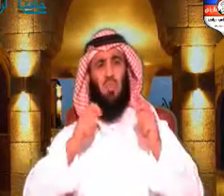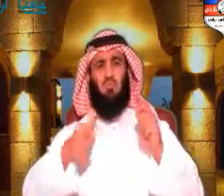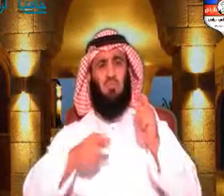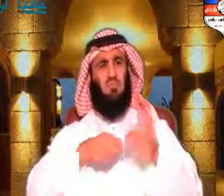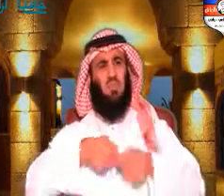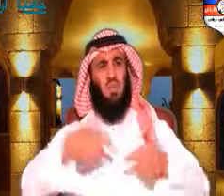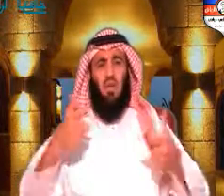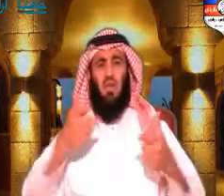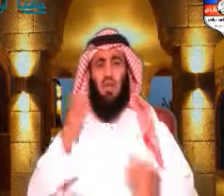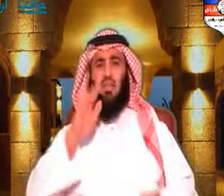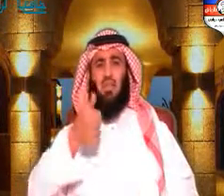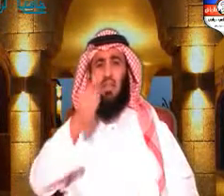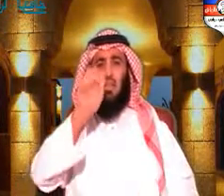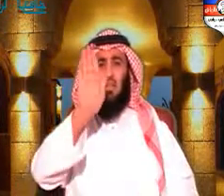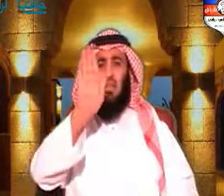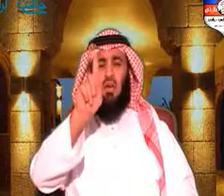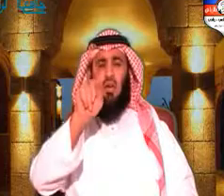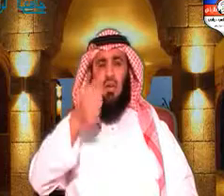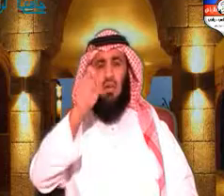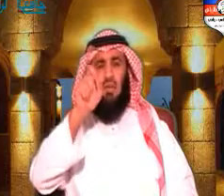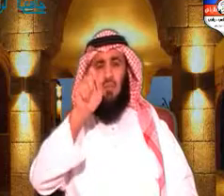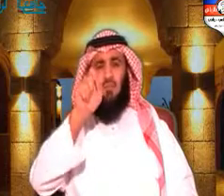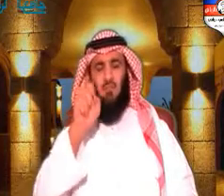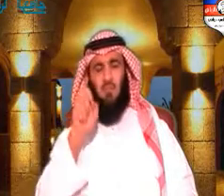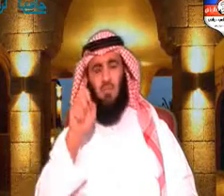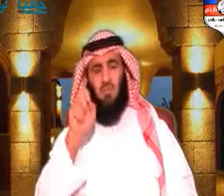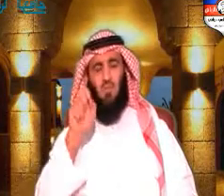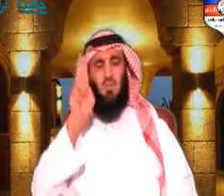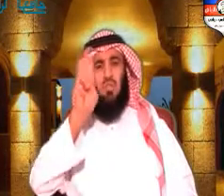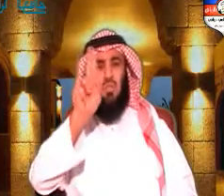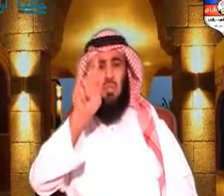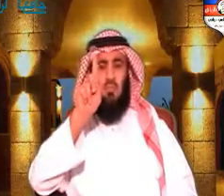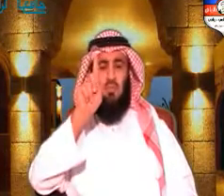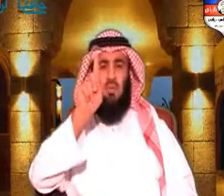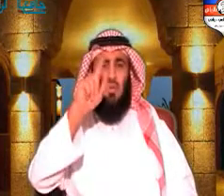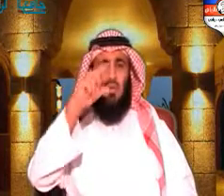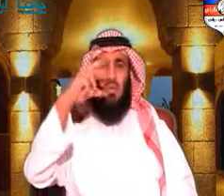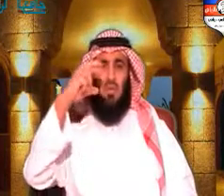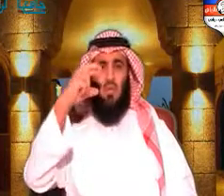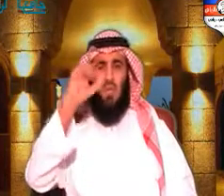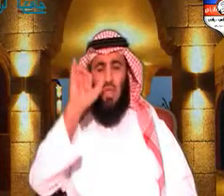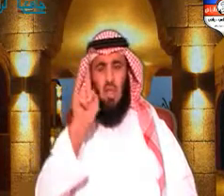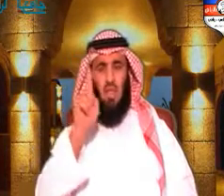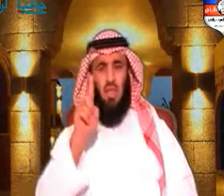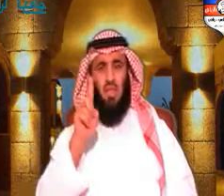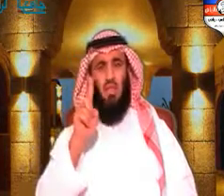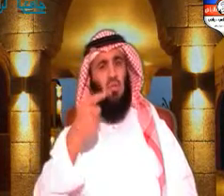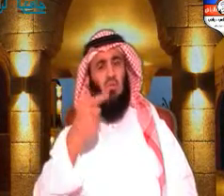للمسرفين، ونهى عن التبذير، وأخبر أن المبذرين كانوا إخوان